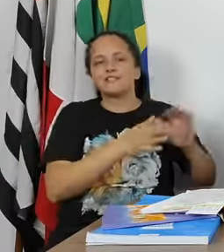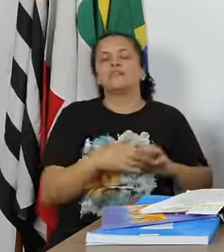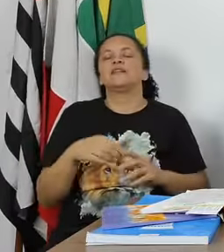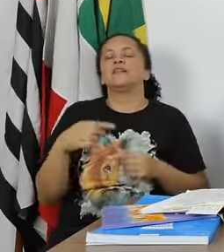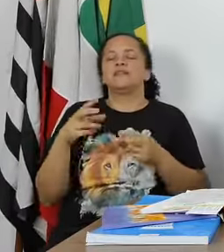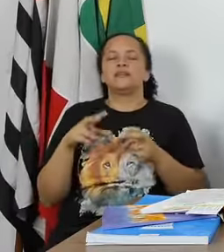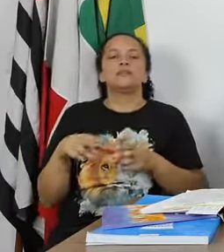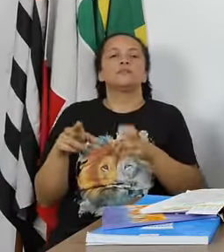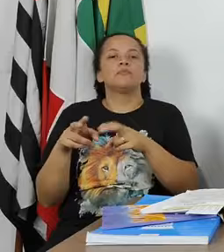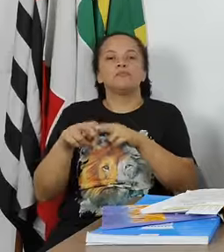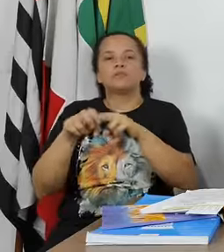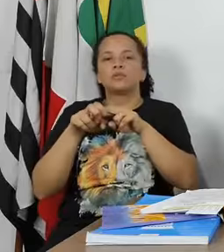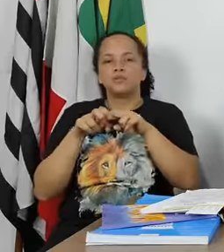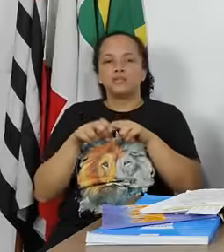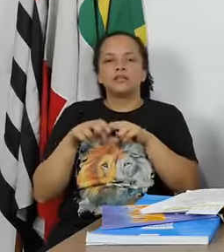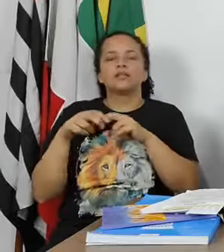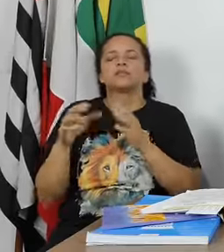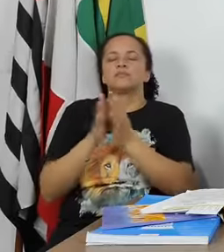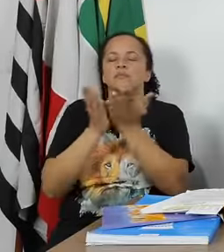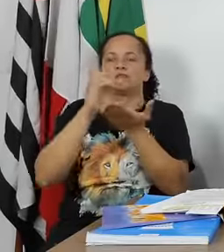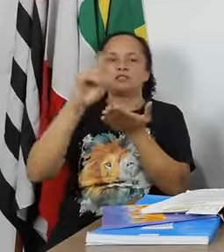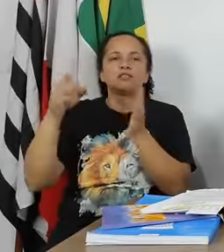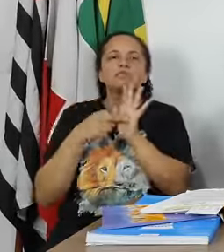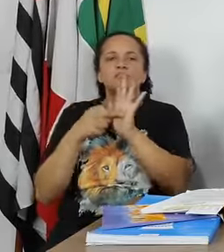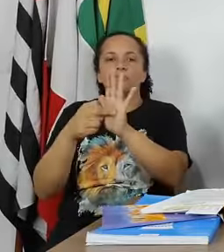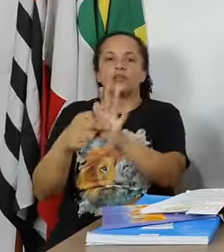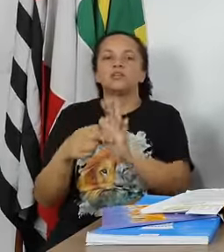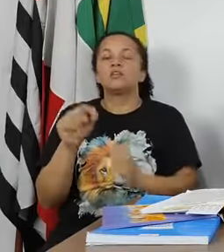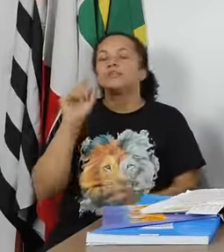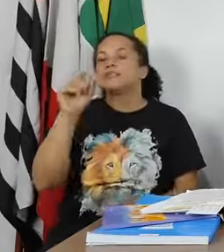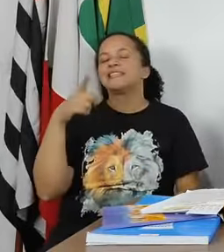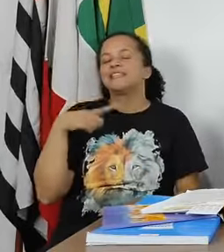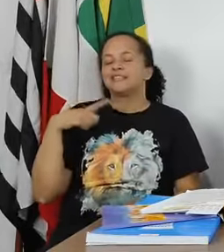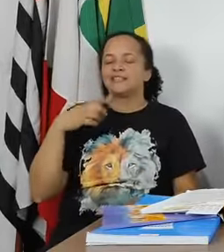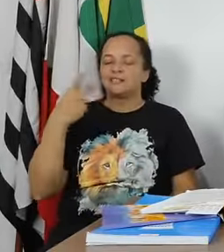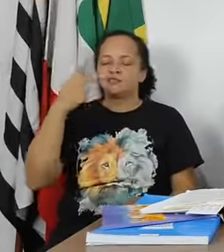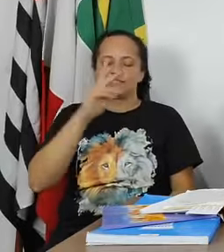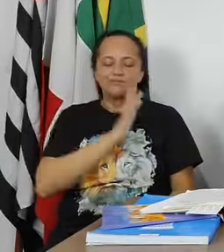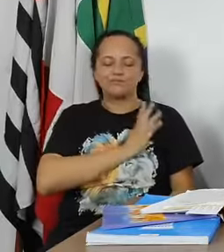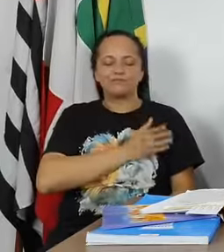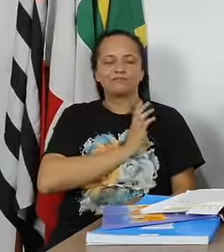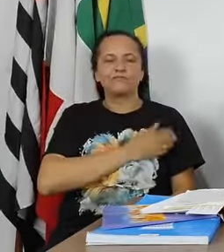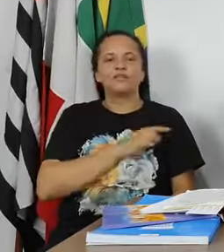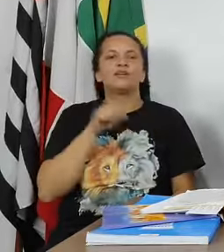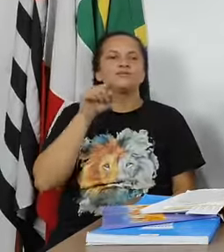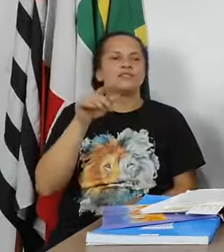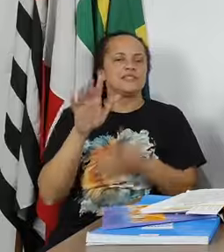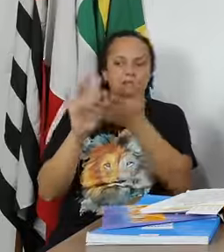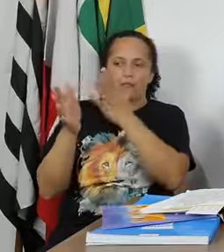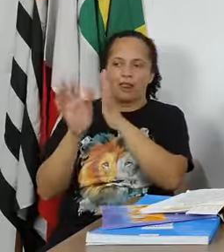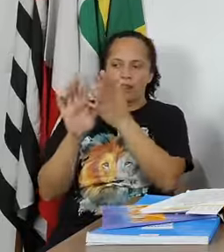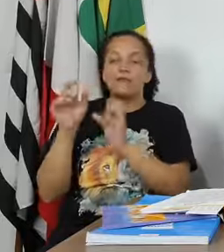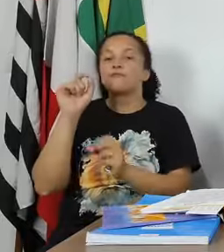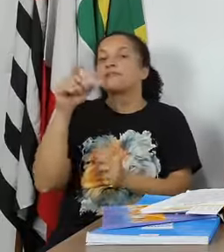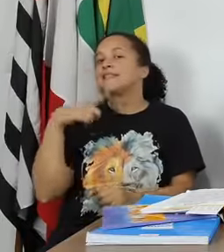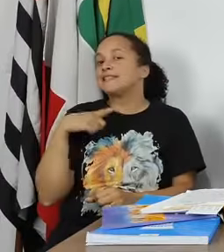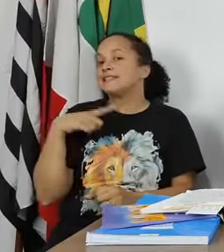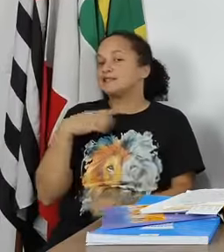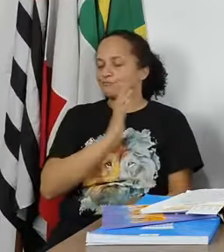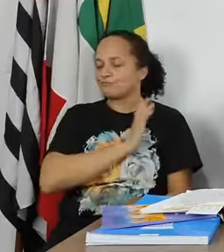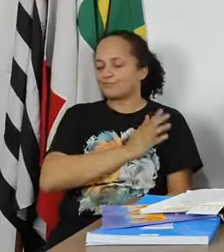coração, porque dele procede a saída da alma. A boca fala o que está cheio o coração. Então as sugestões malignas vêm, mas nós